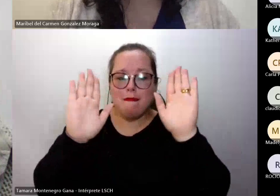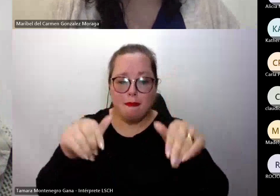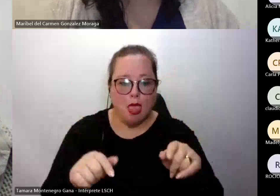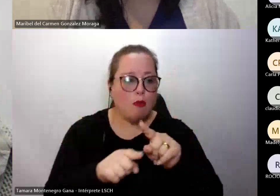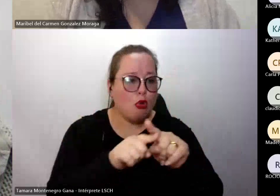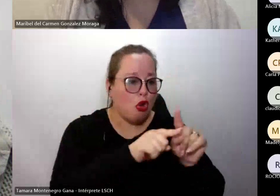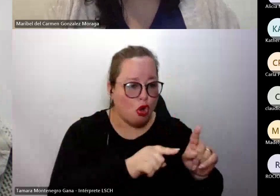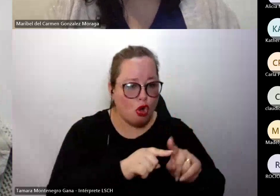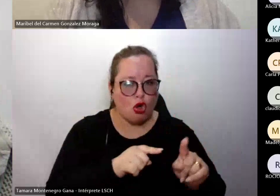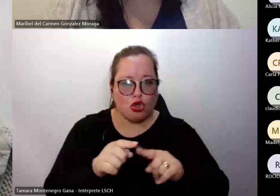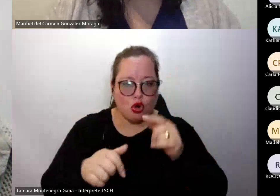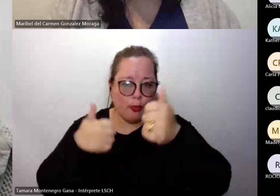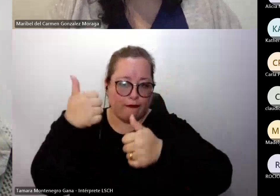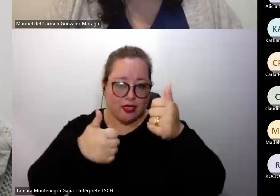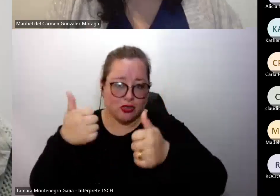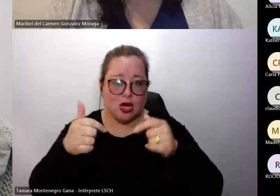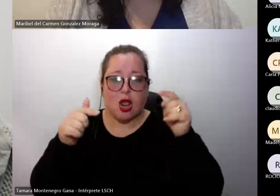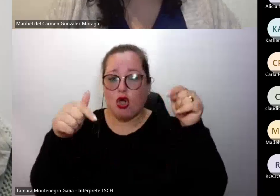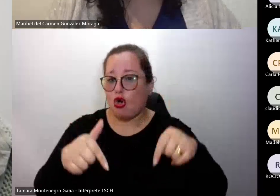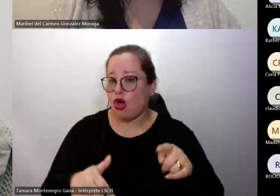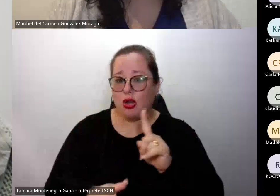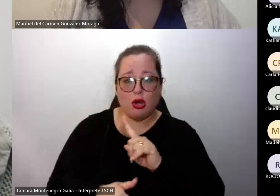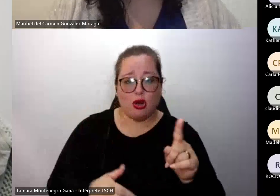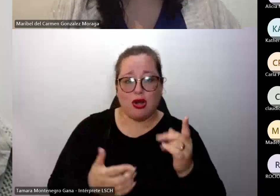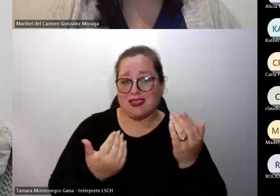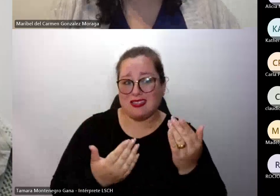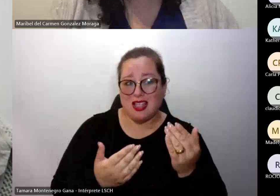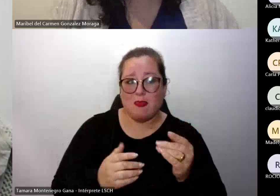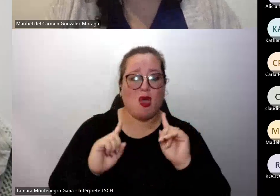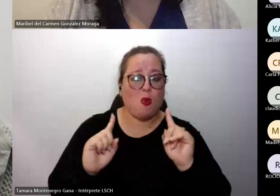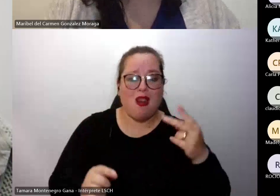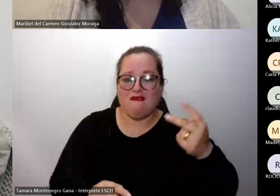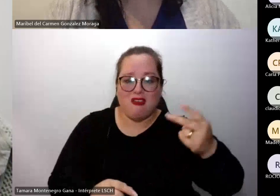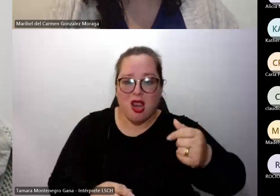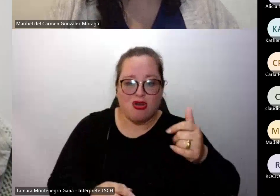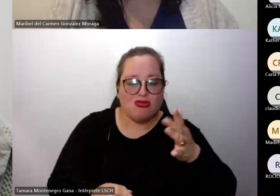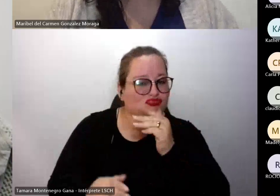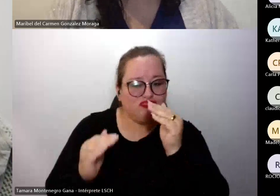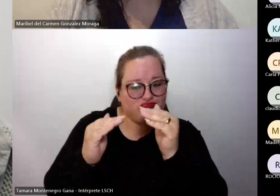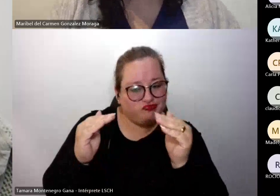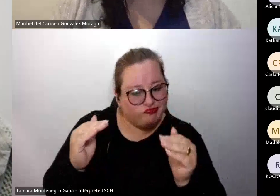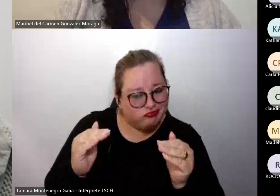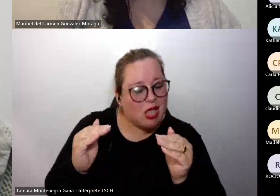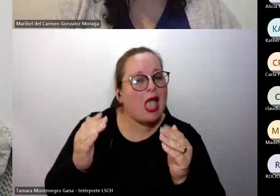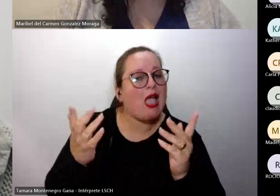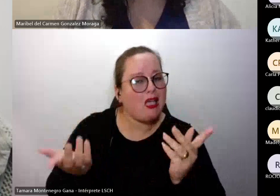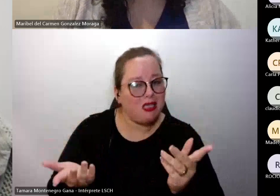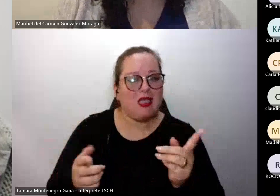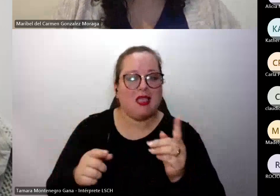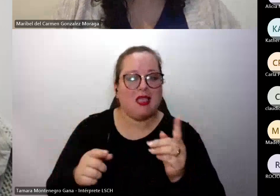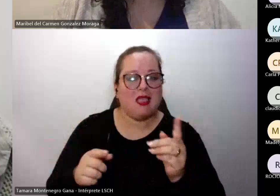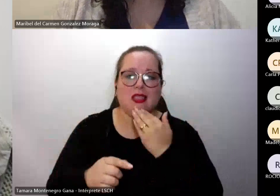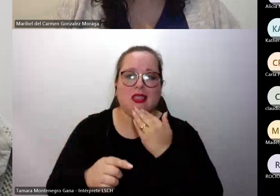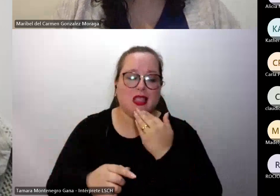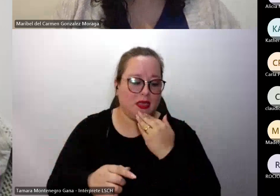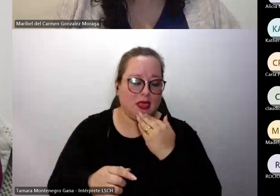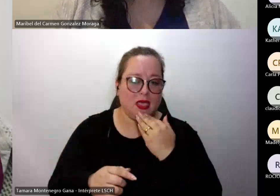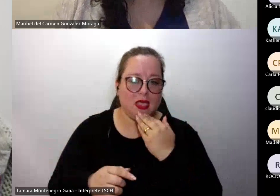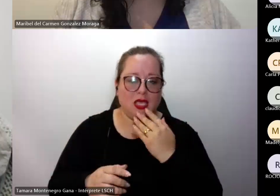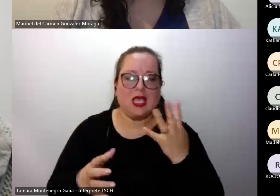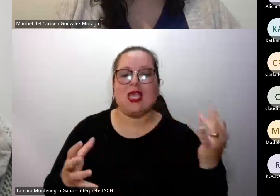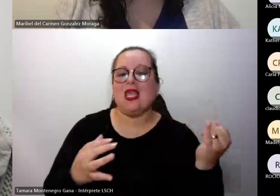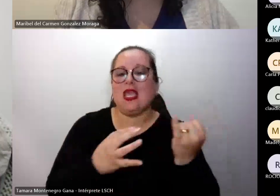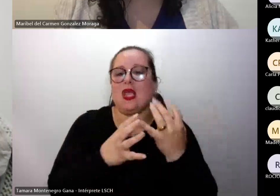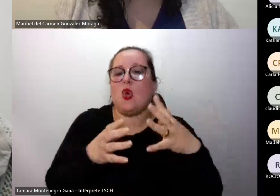de los profesionales. Hoy día no necesariamente son así de valorados. Y por otro lado, también ir incluyendo en las